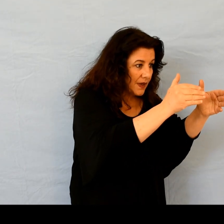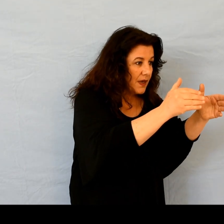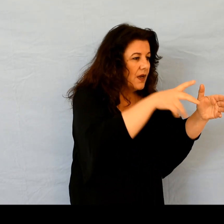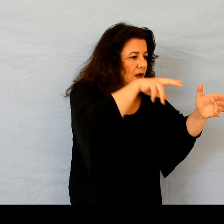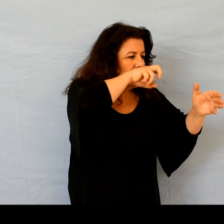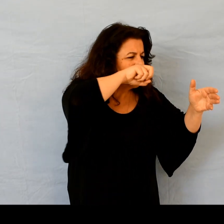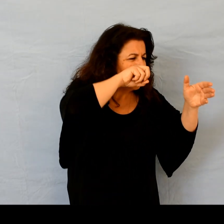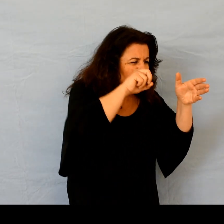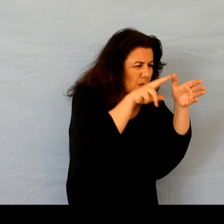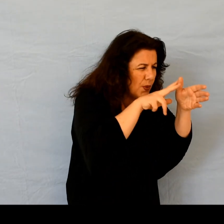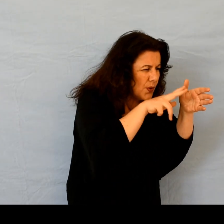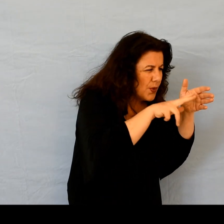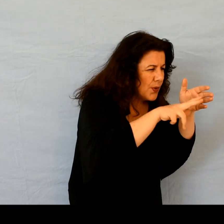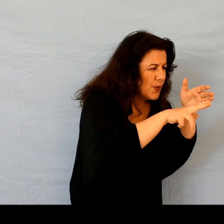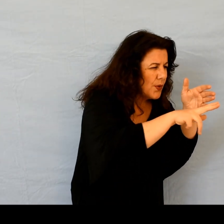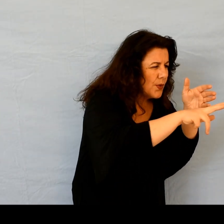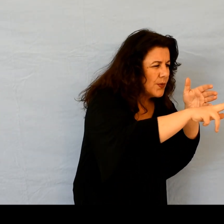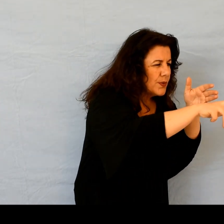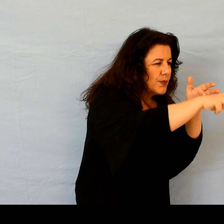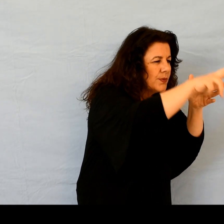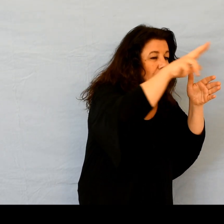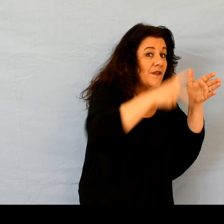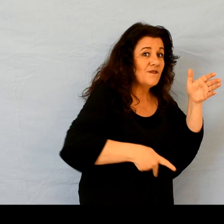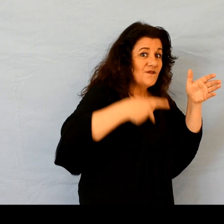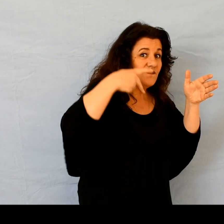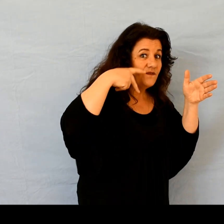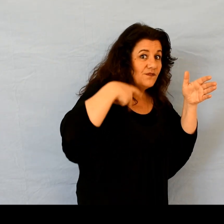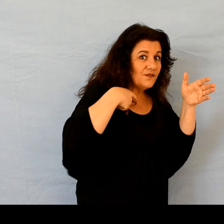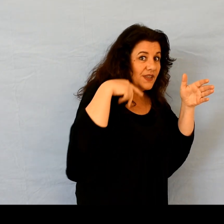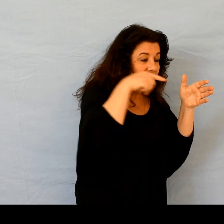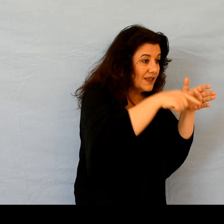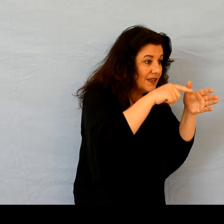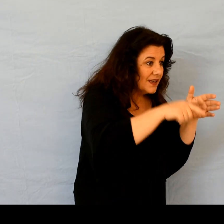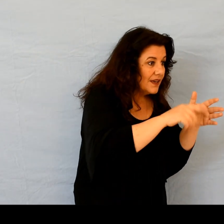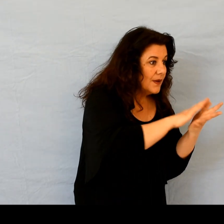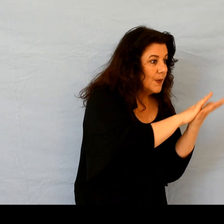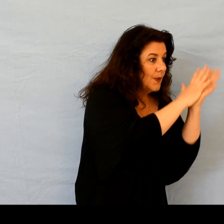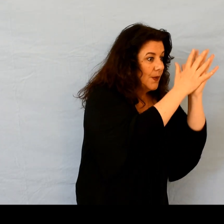le souffle de vie, et l'homme devint un être vivant.